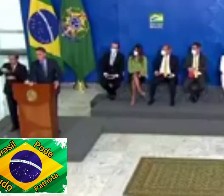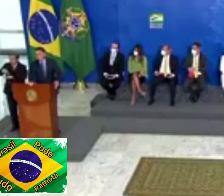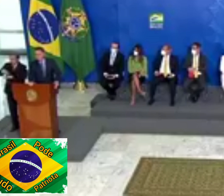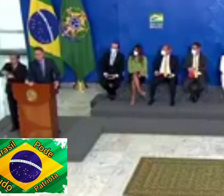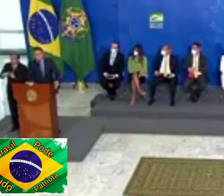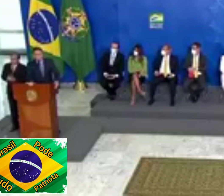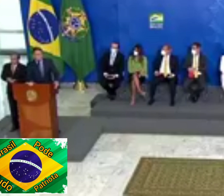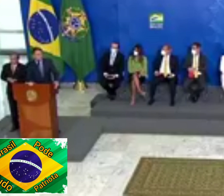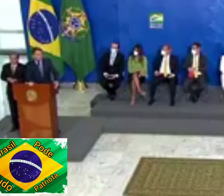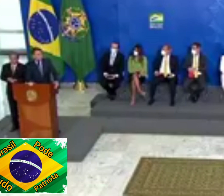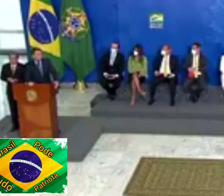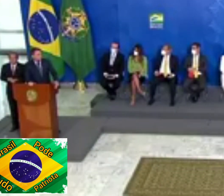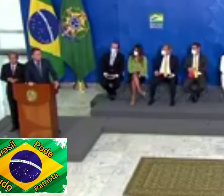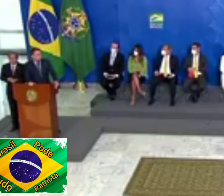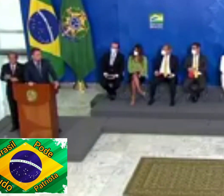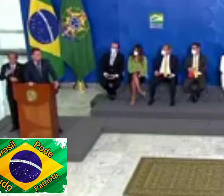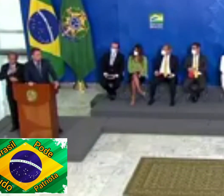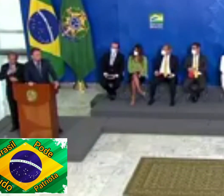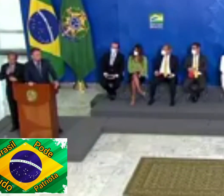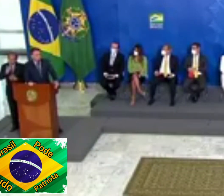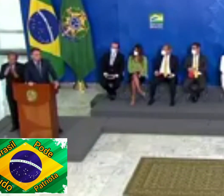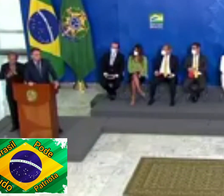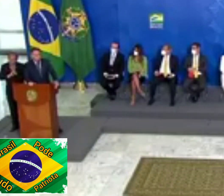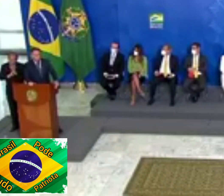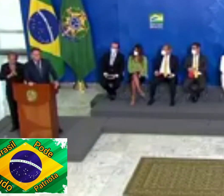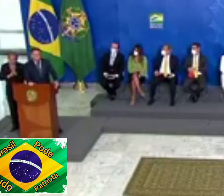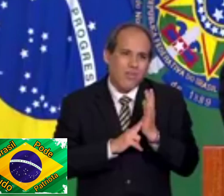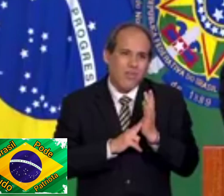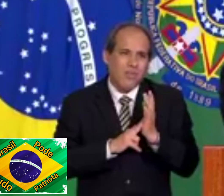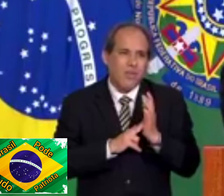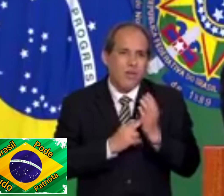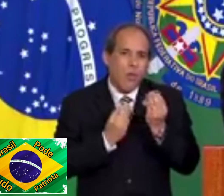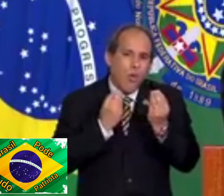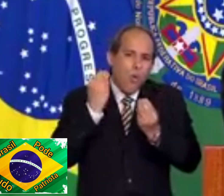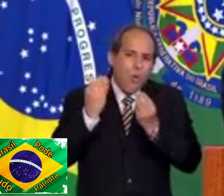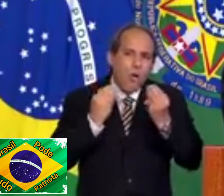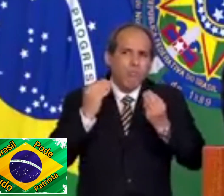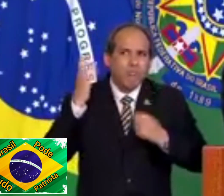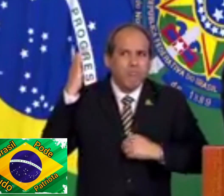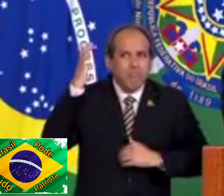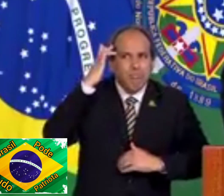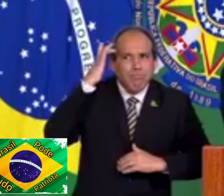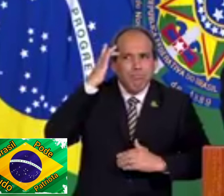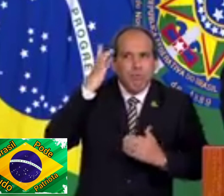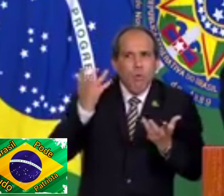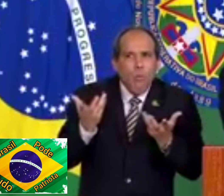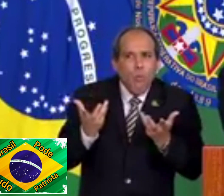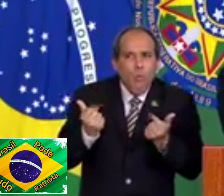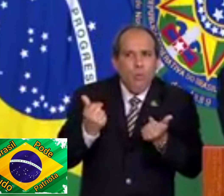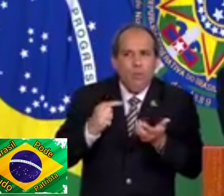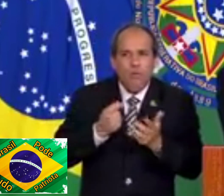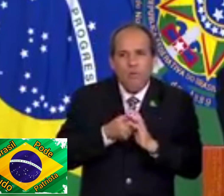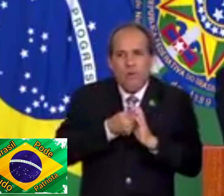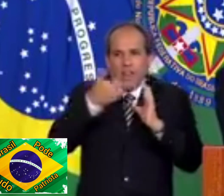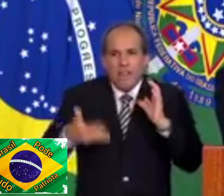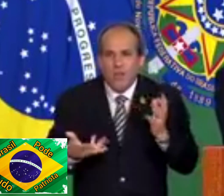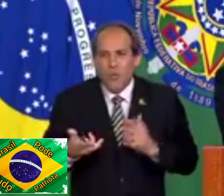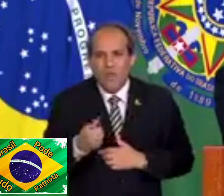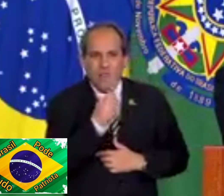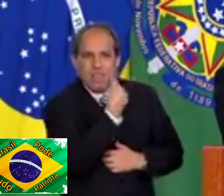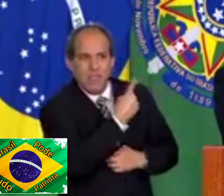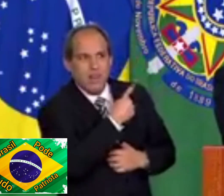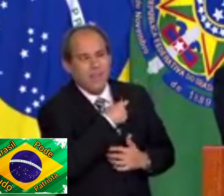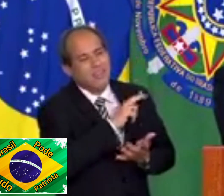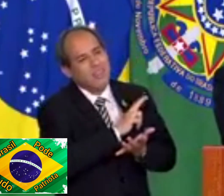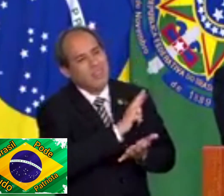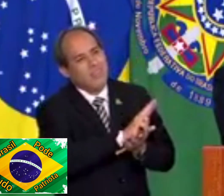creio, sou suspeito para falar sobre possíveis virtudes, mas tenho a certeza